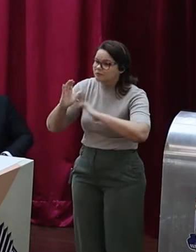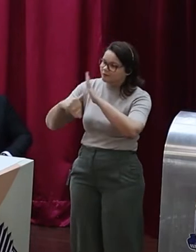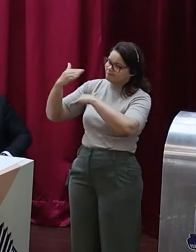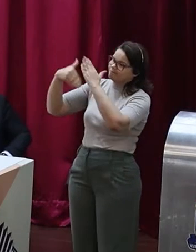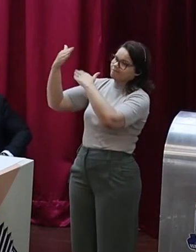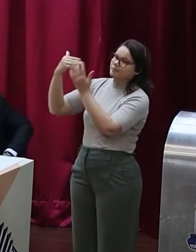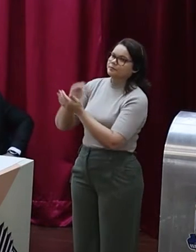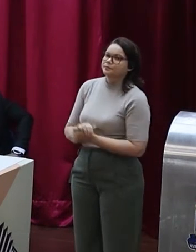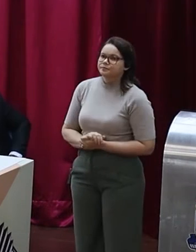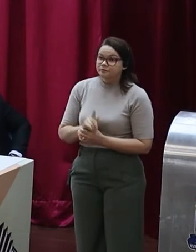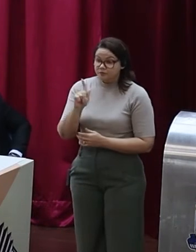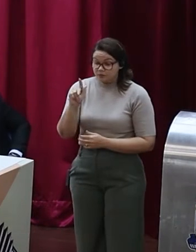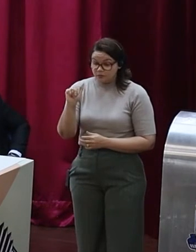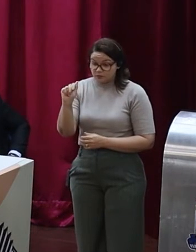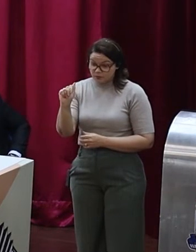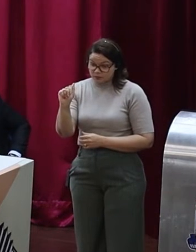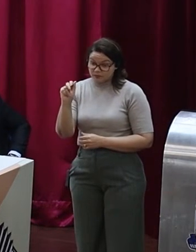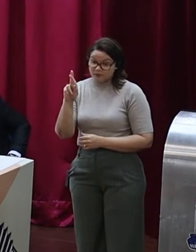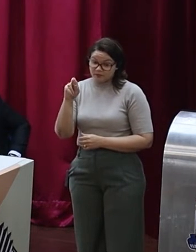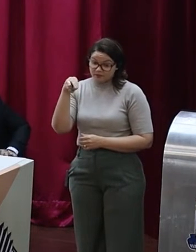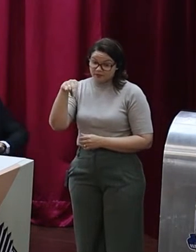Guaraní, hoy de esto ya hablé, podemos pasar